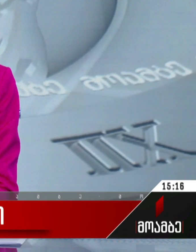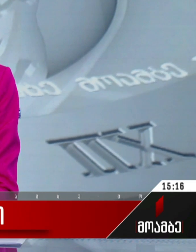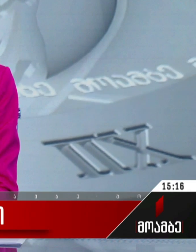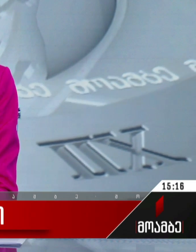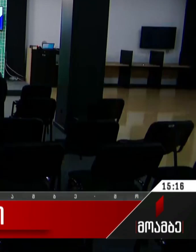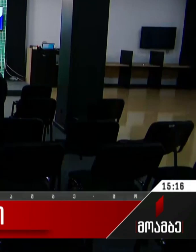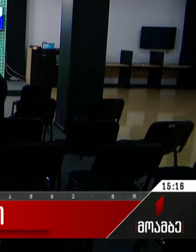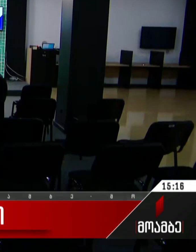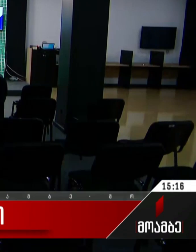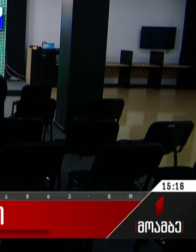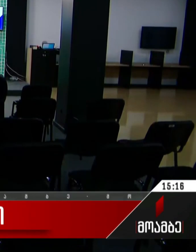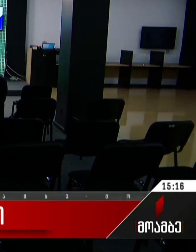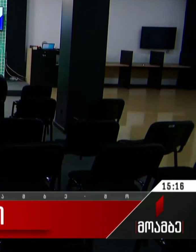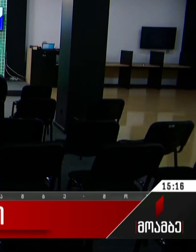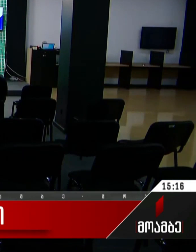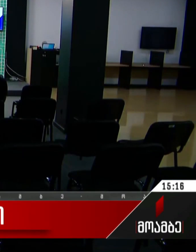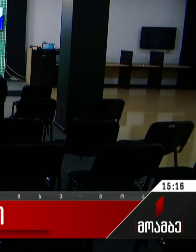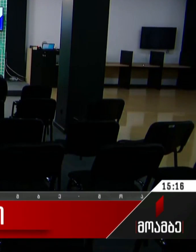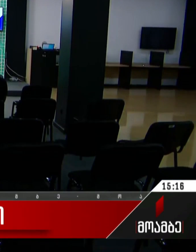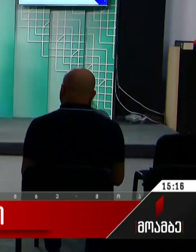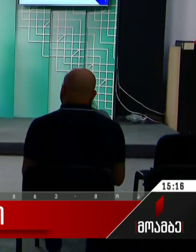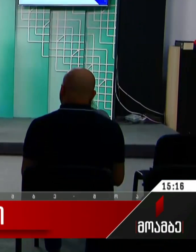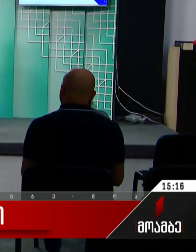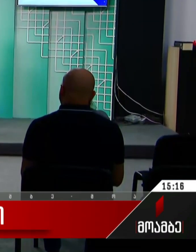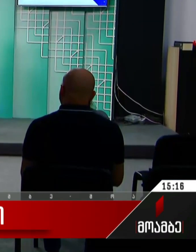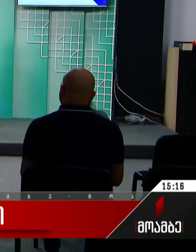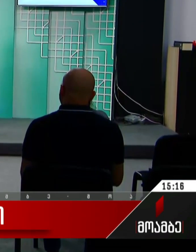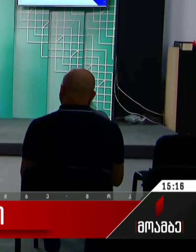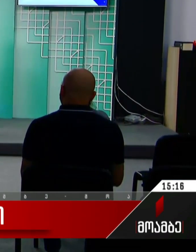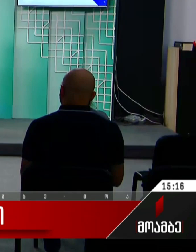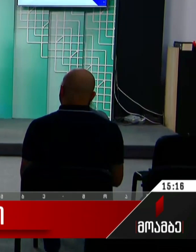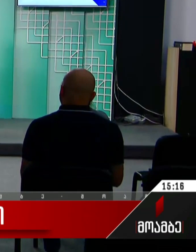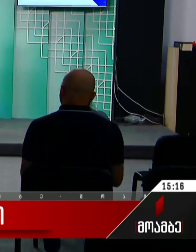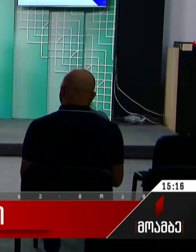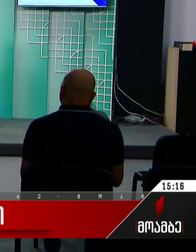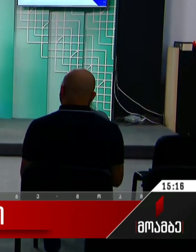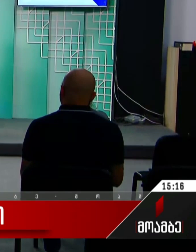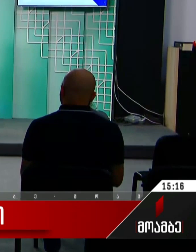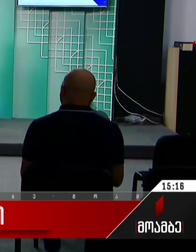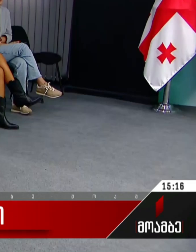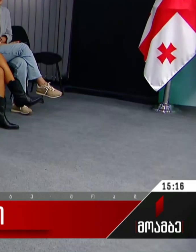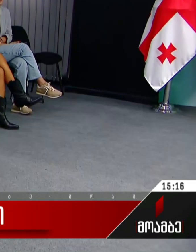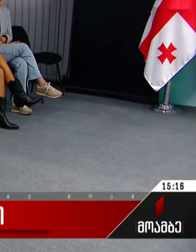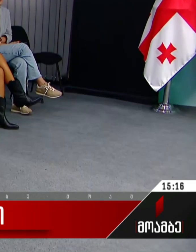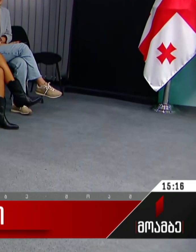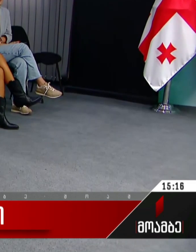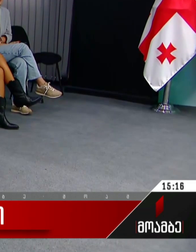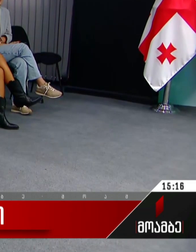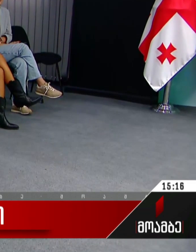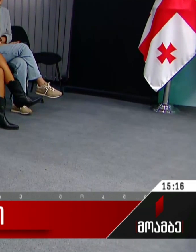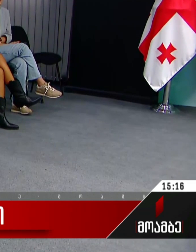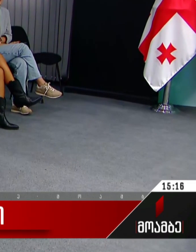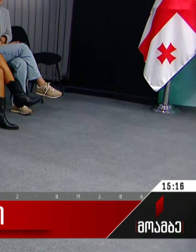მხოლოდ ოლქების დასახელებით და ხელმოწერებით განსხვავდება. ნათია ვესელიანის განცხადებით, ორგანიზებული გასაჩივრების მიზანია ერთი